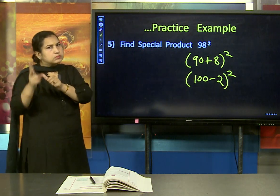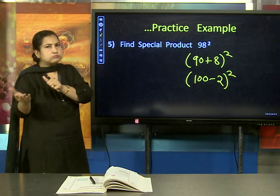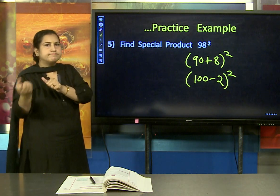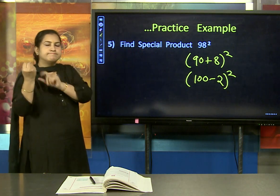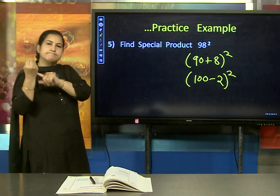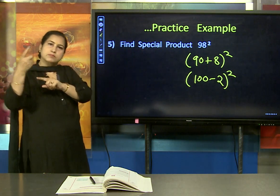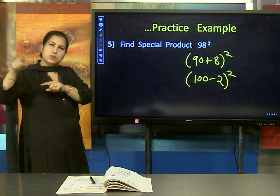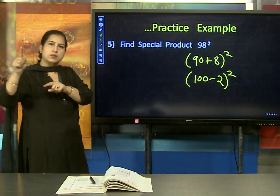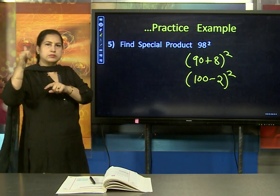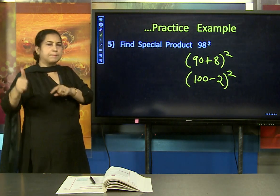निकलेगा,